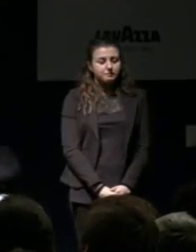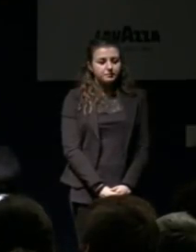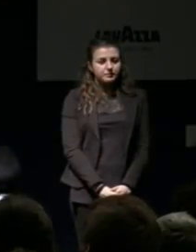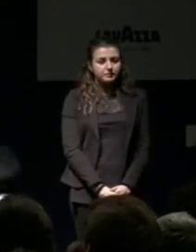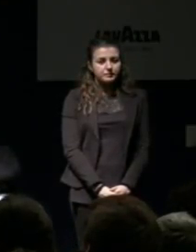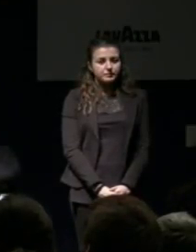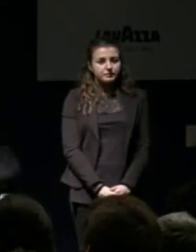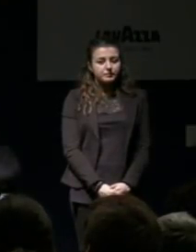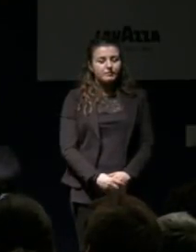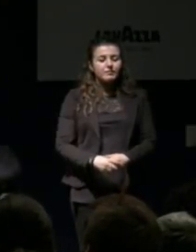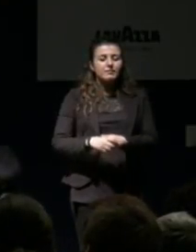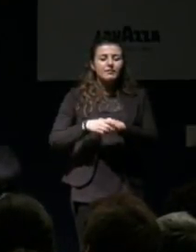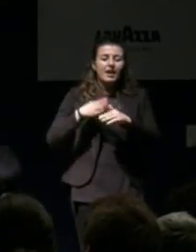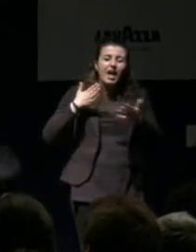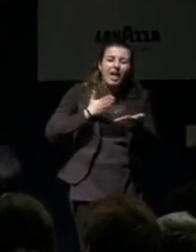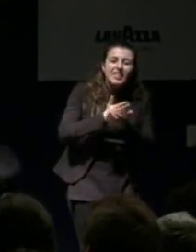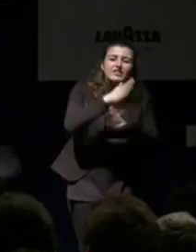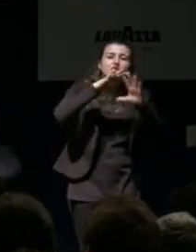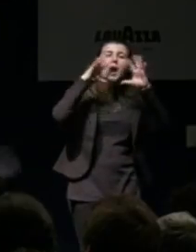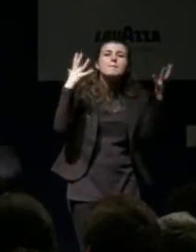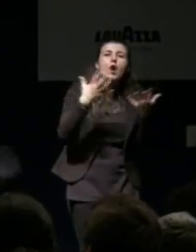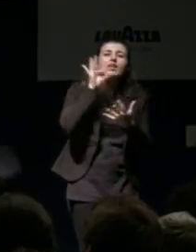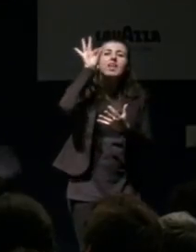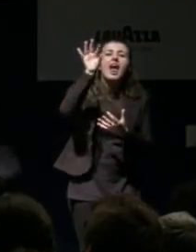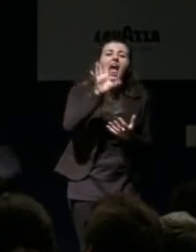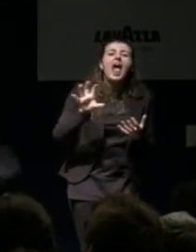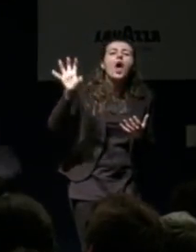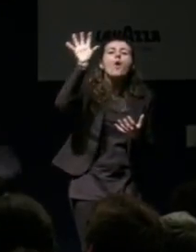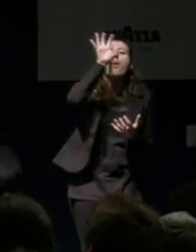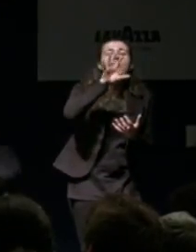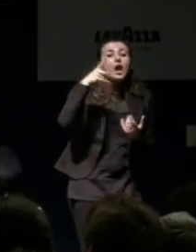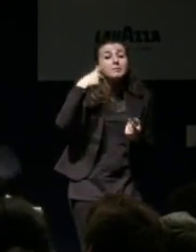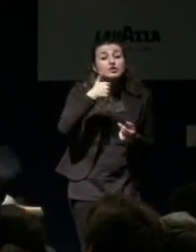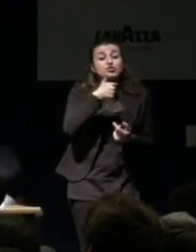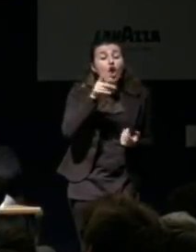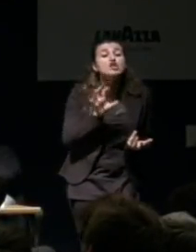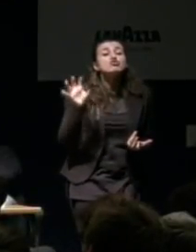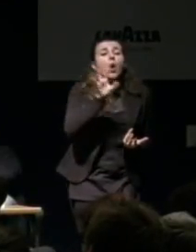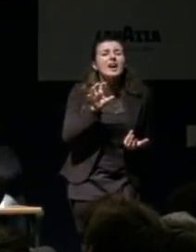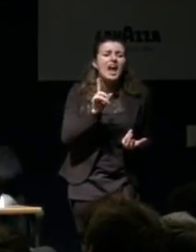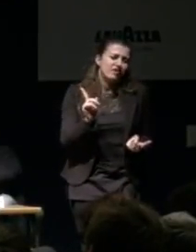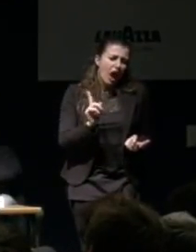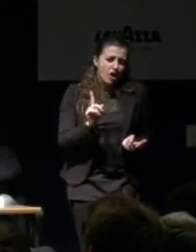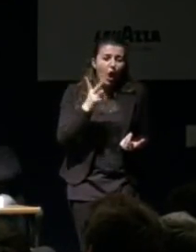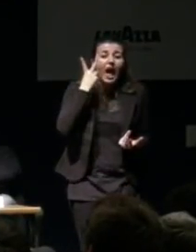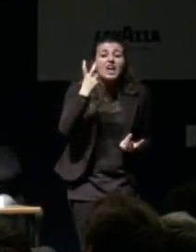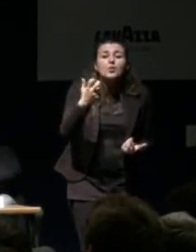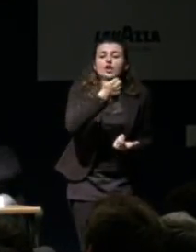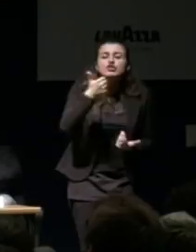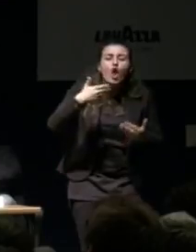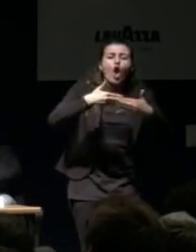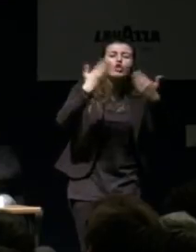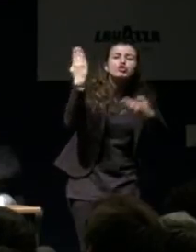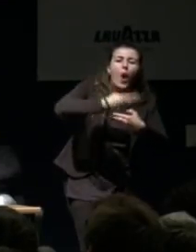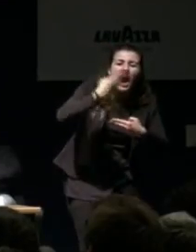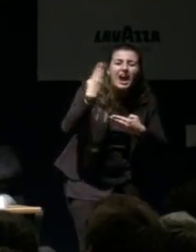attraversare mezzo mondo per ritrovarsi in europa non è solo un fatto geografico non riguarda soltanto le dogane le